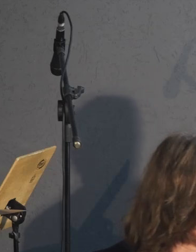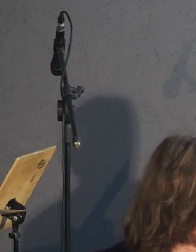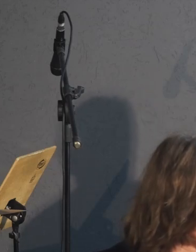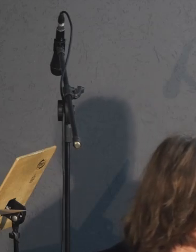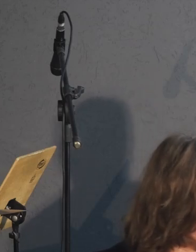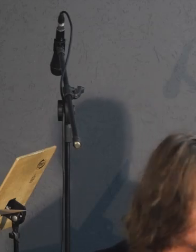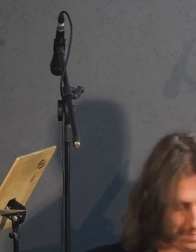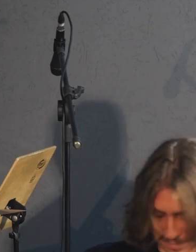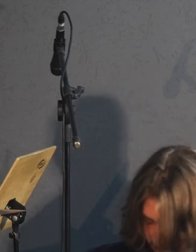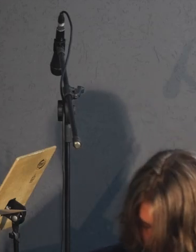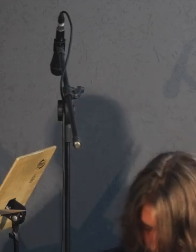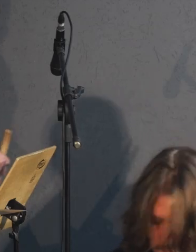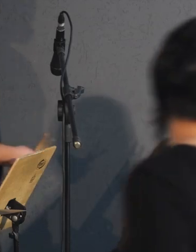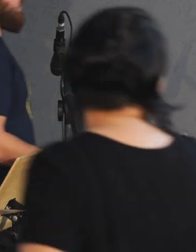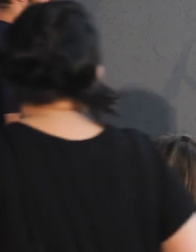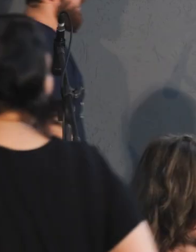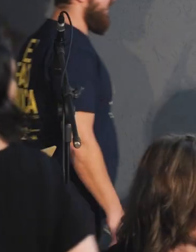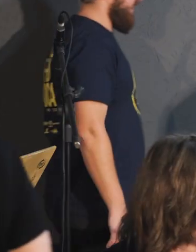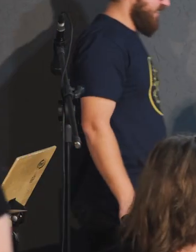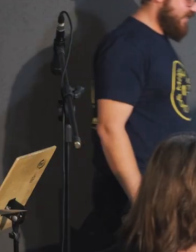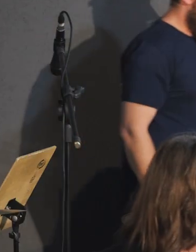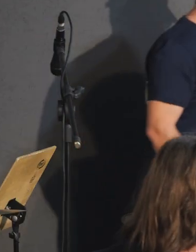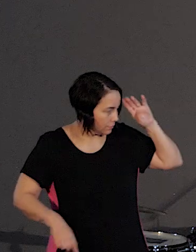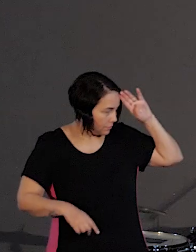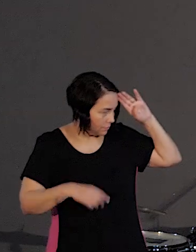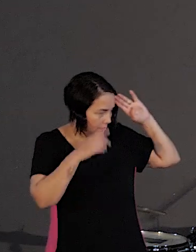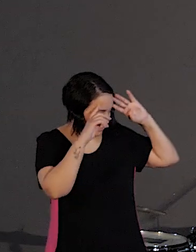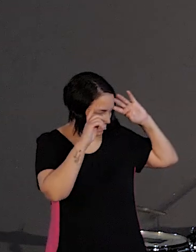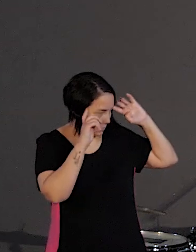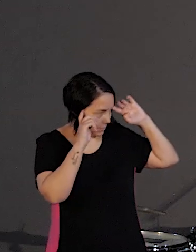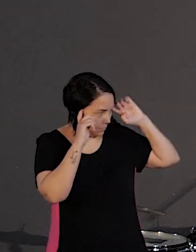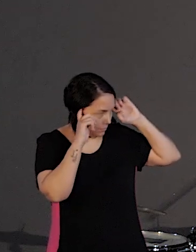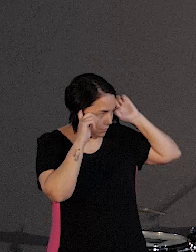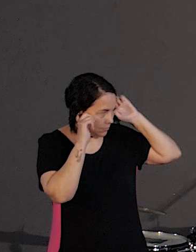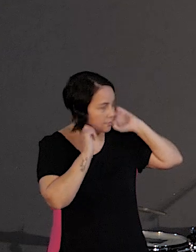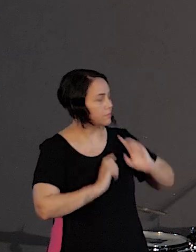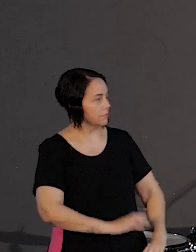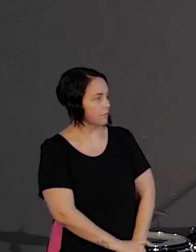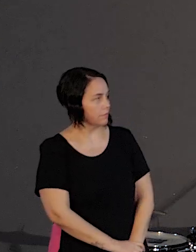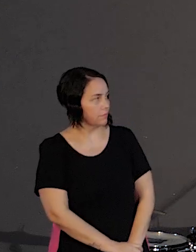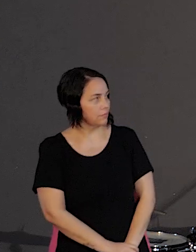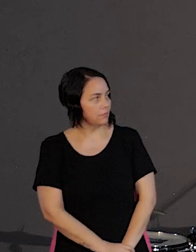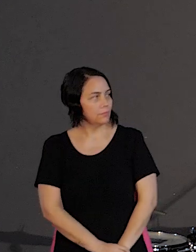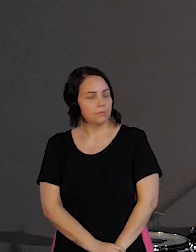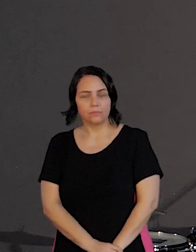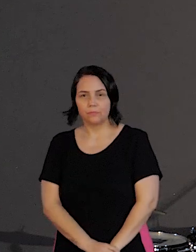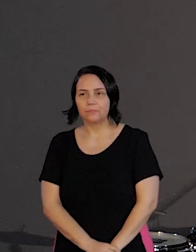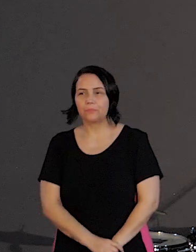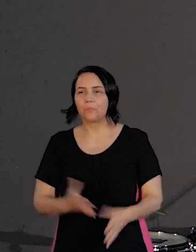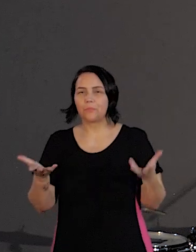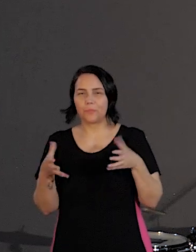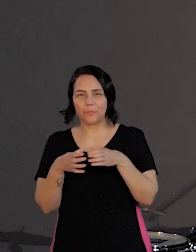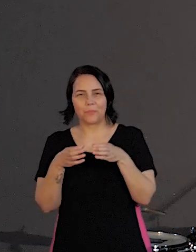Isso aí, galera, vencemos! Pô, essa é a